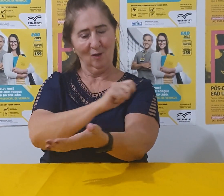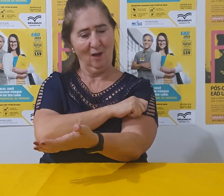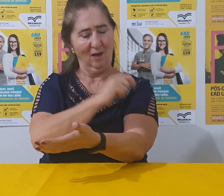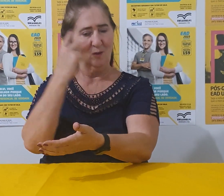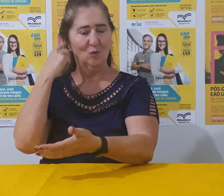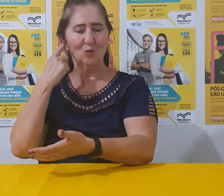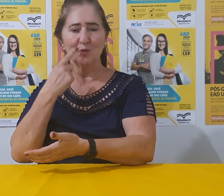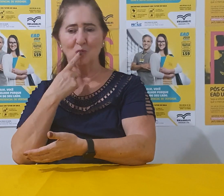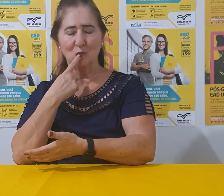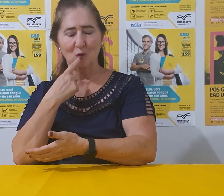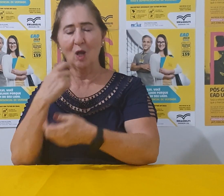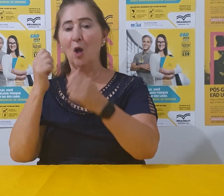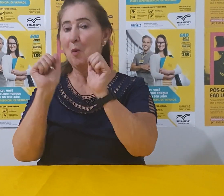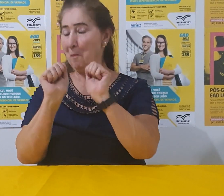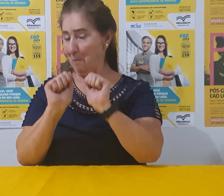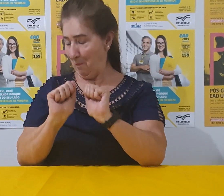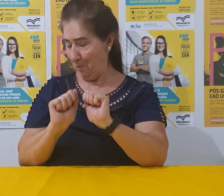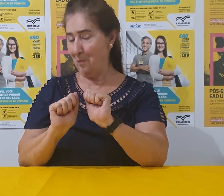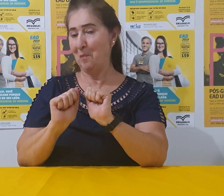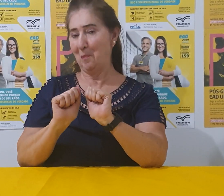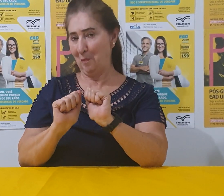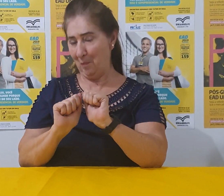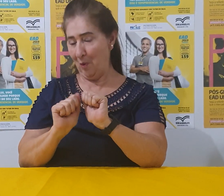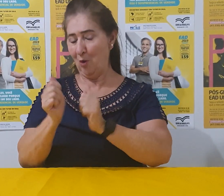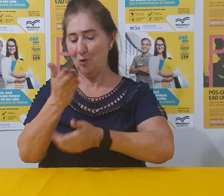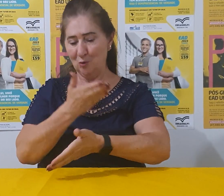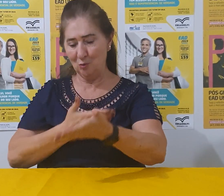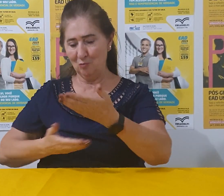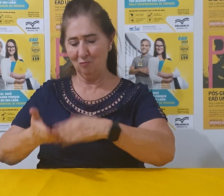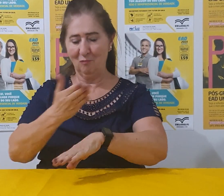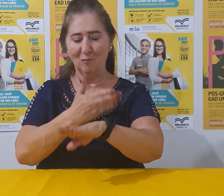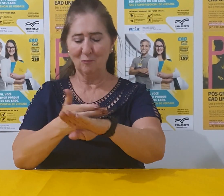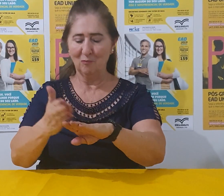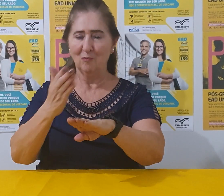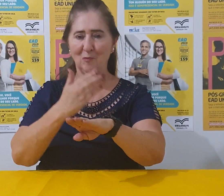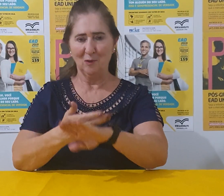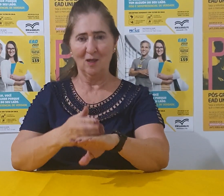de possibilitar o exercício efetivo e real da cidadania.